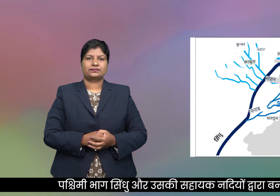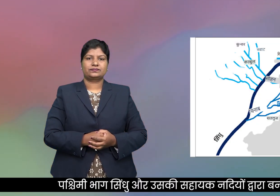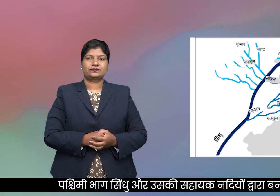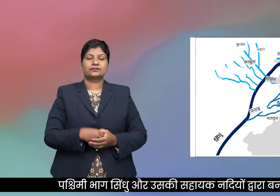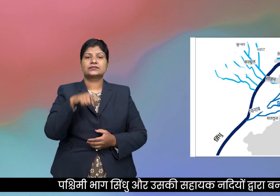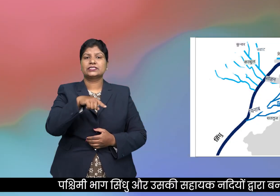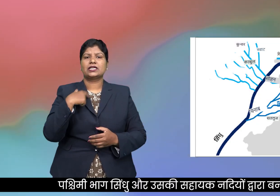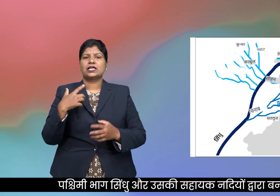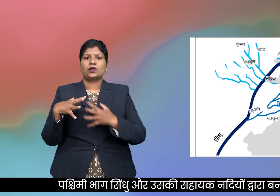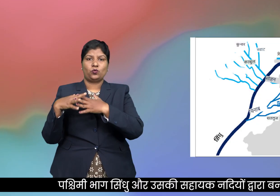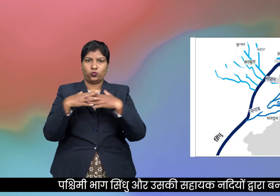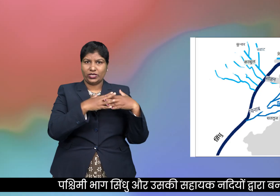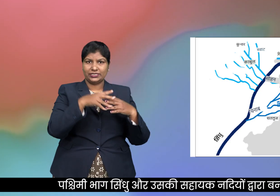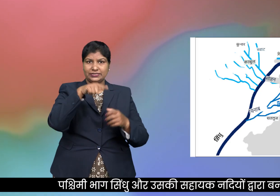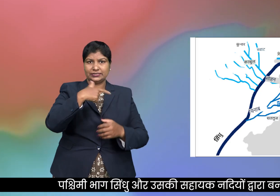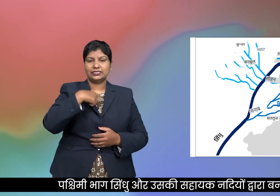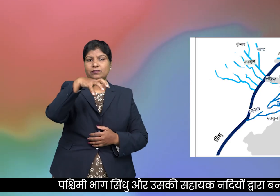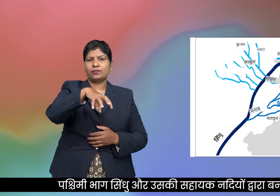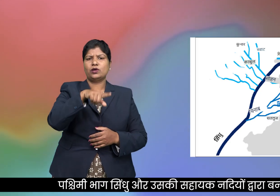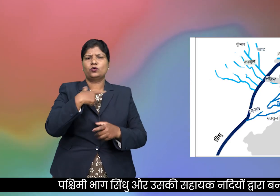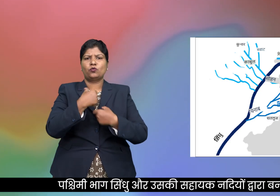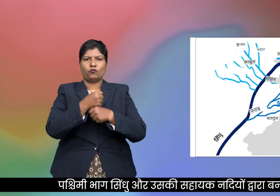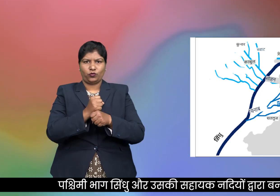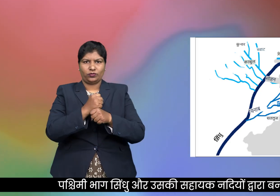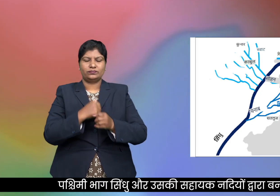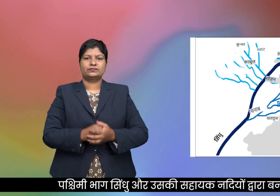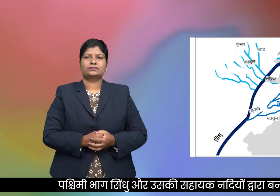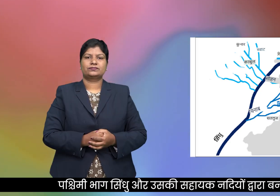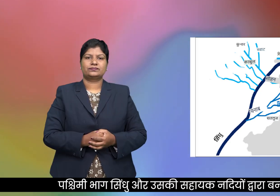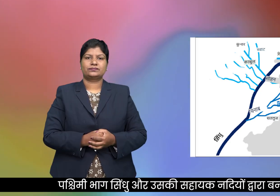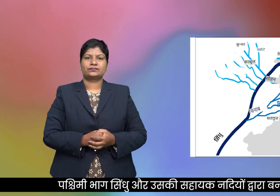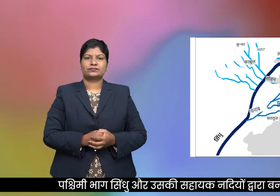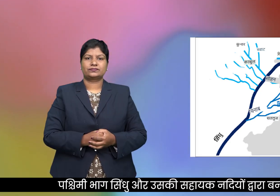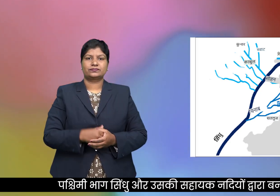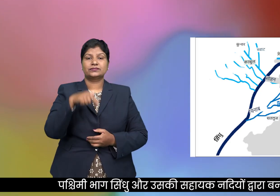पश्चिमी भाग सिंधु और उसकी सहायक नदियों द्वारा बनाया गया था।